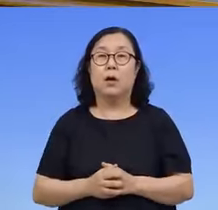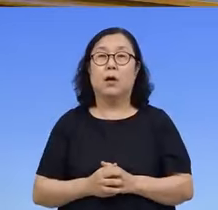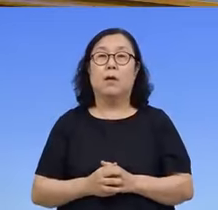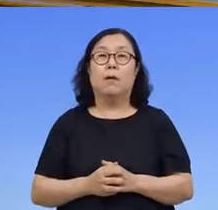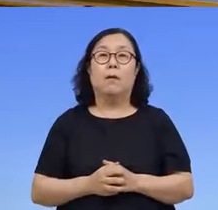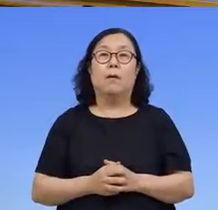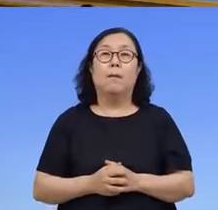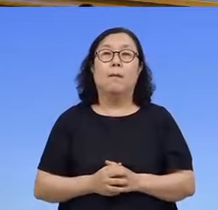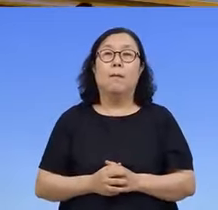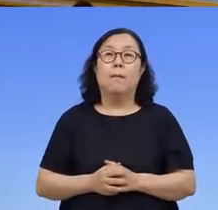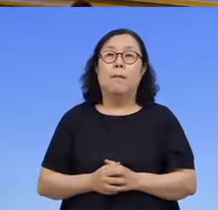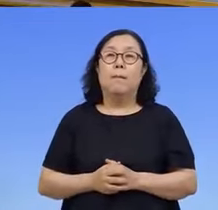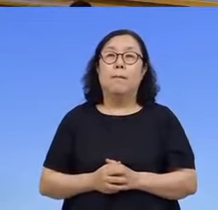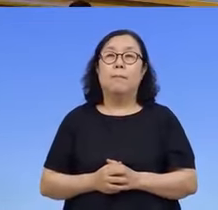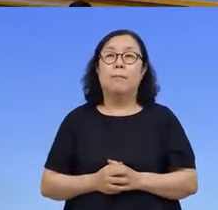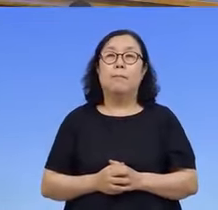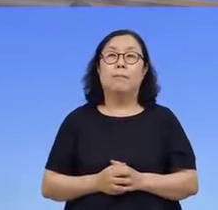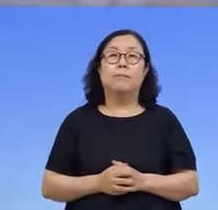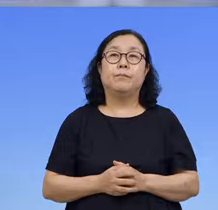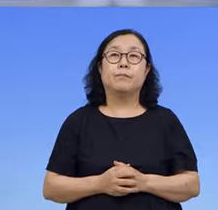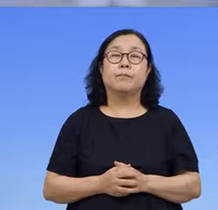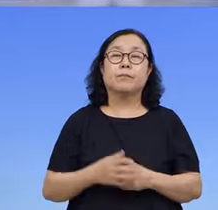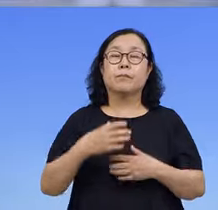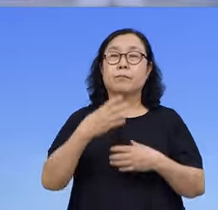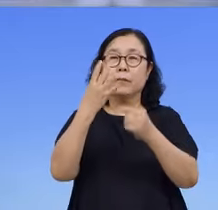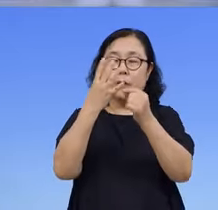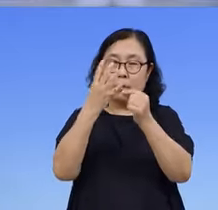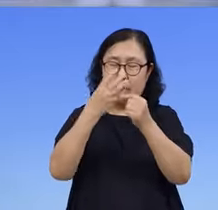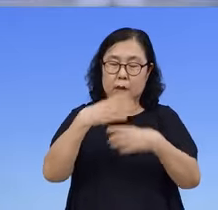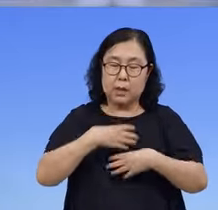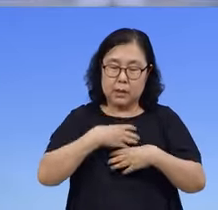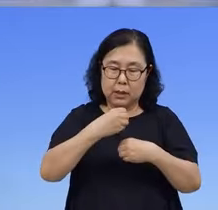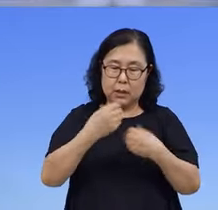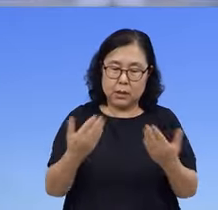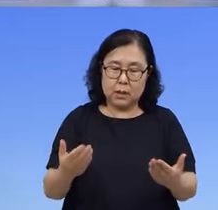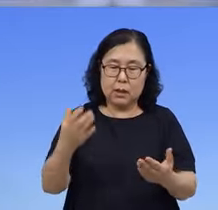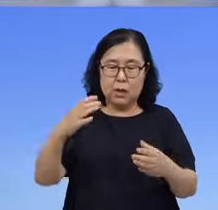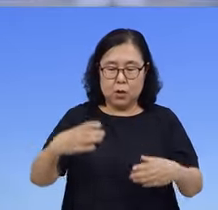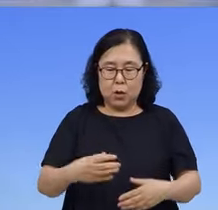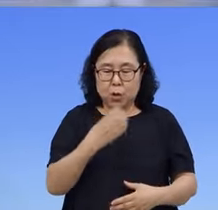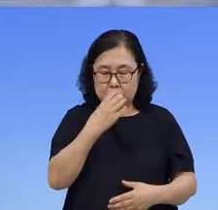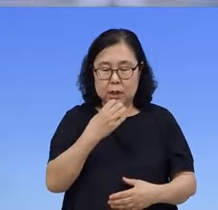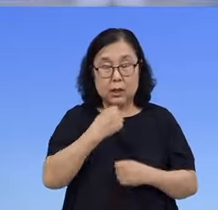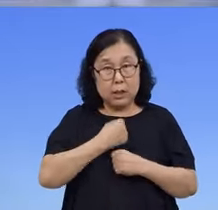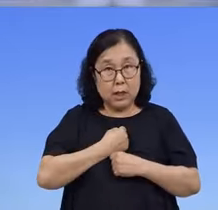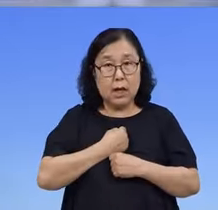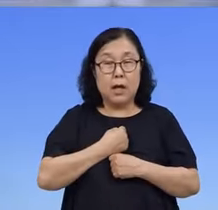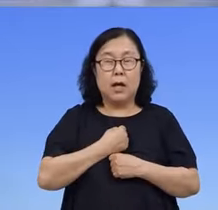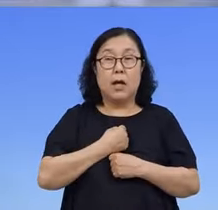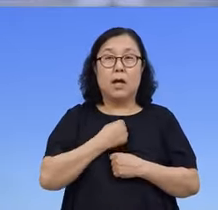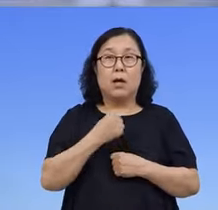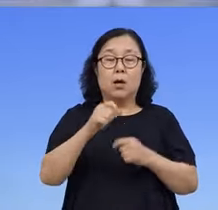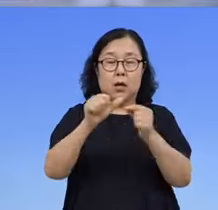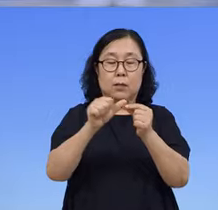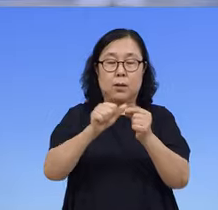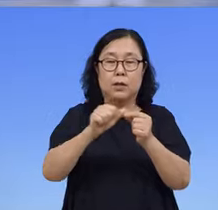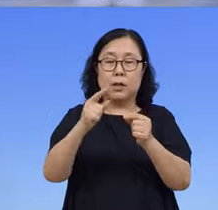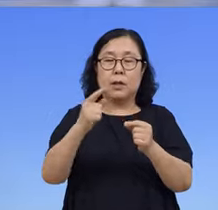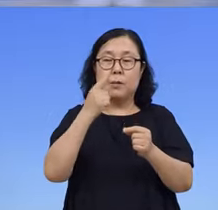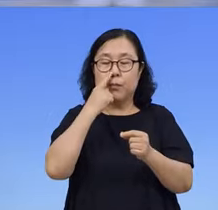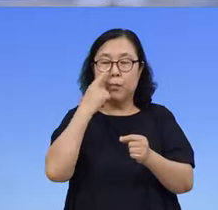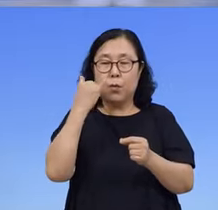성경 찬송 맨 뒤에 열면 다 나오지 않습니까? 4계명이 안식일을 기억하여 거룩하게 지키라고, 5계명은요 내